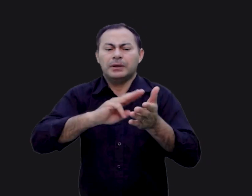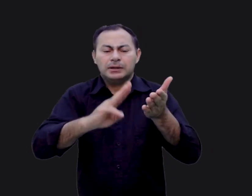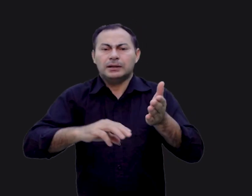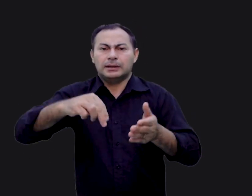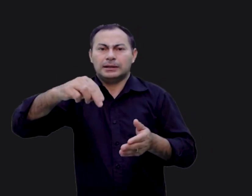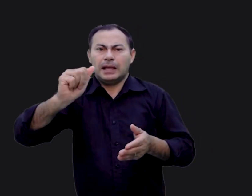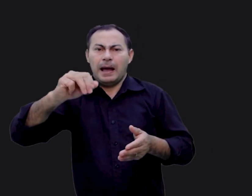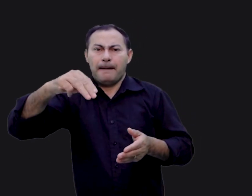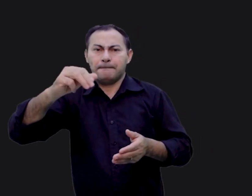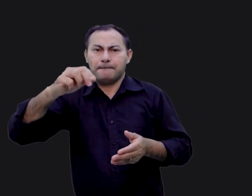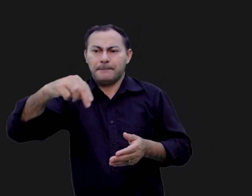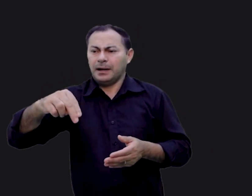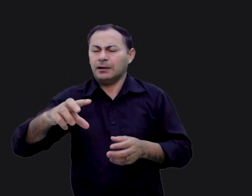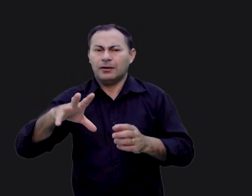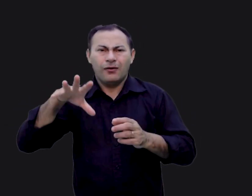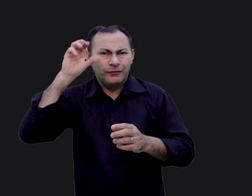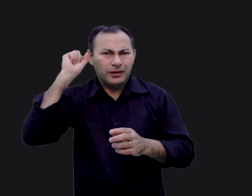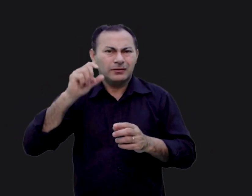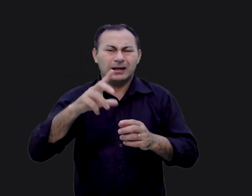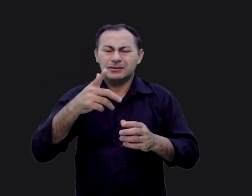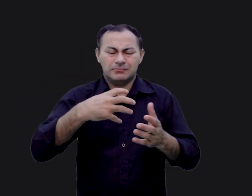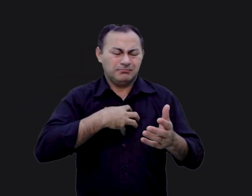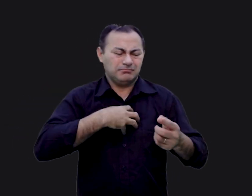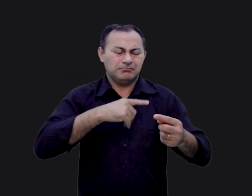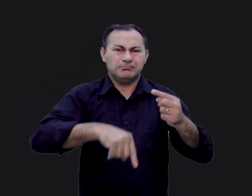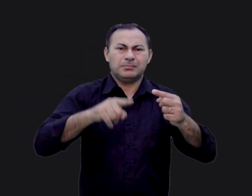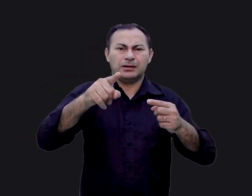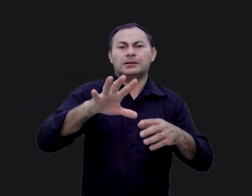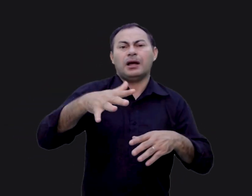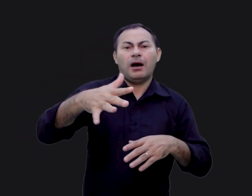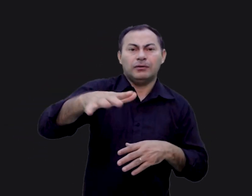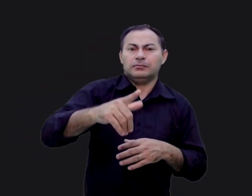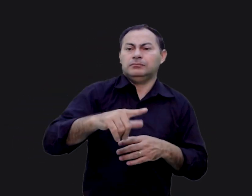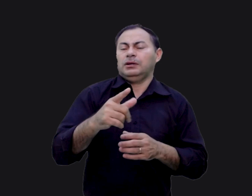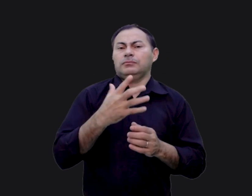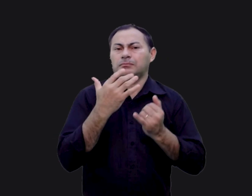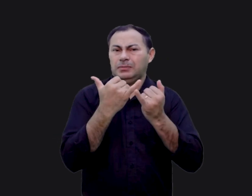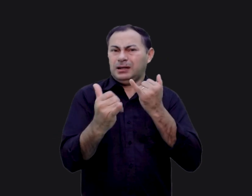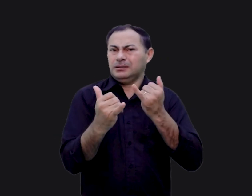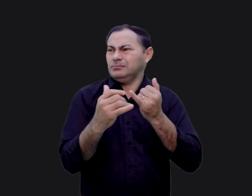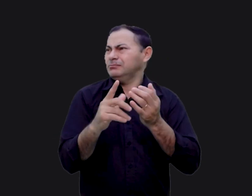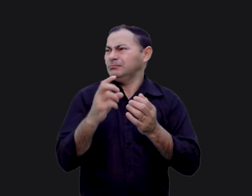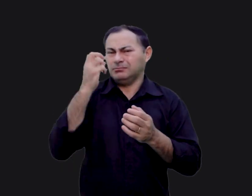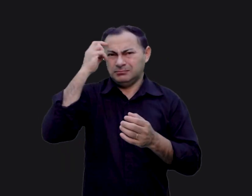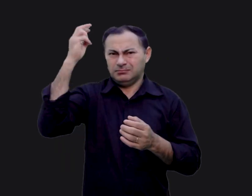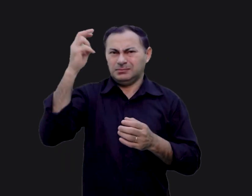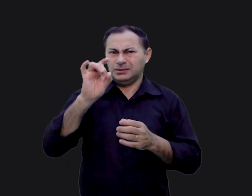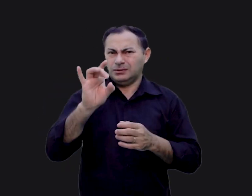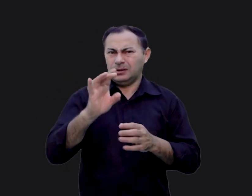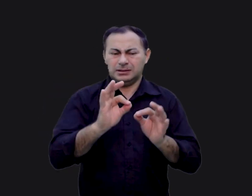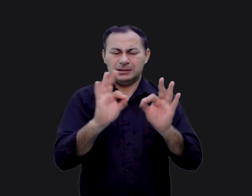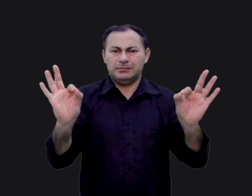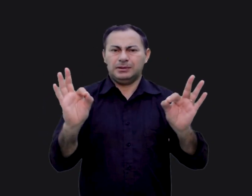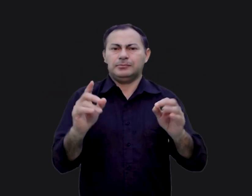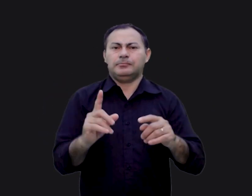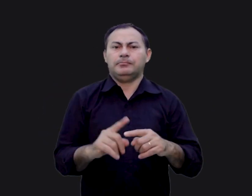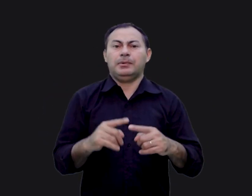Naamã ouviu, pode ser que ela não faça sentido para você. Pode ser que não pareça intelectual, pode soar simples